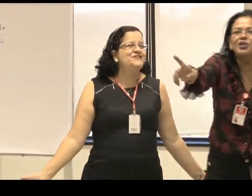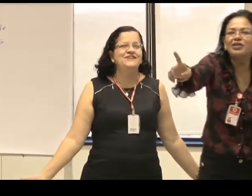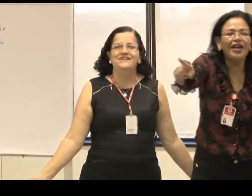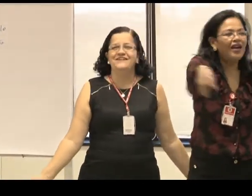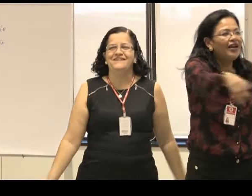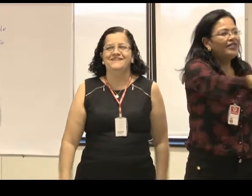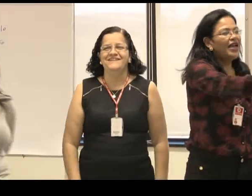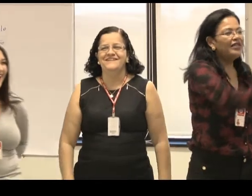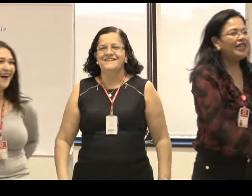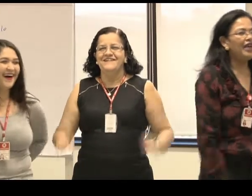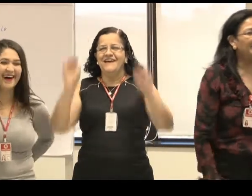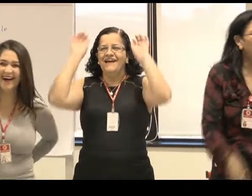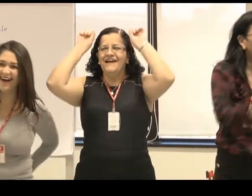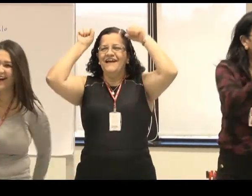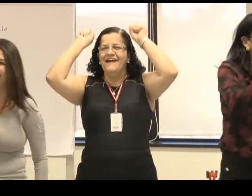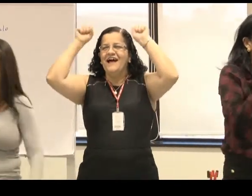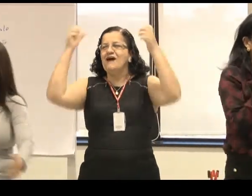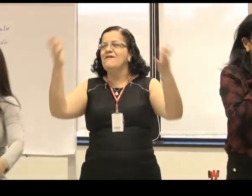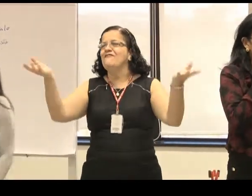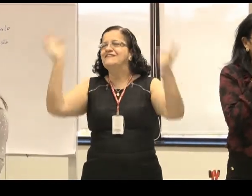resposta, ele. Ah, não pode, não pode.